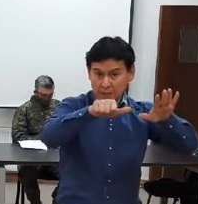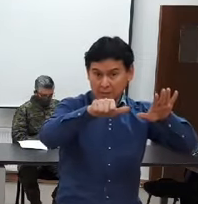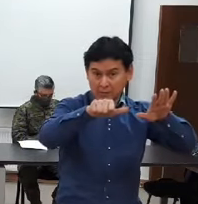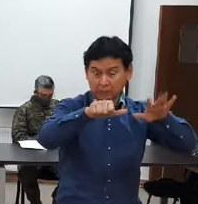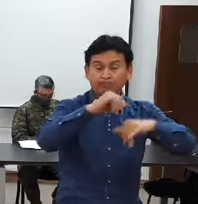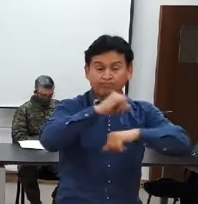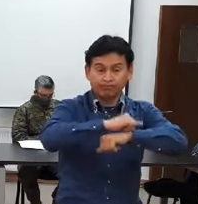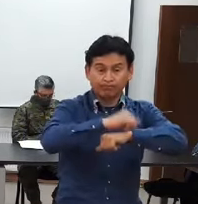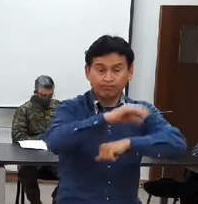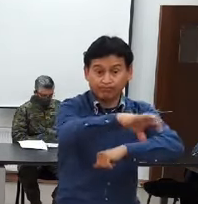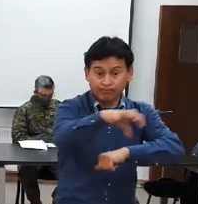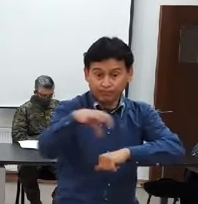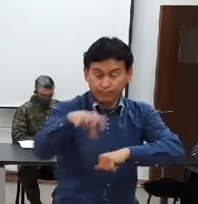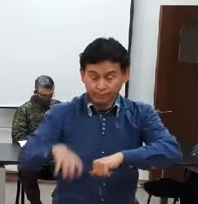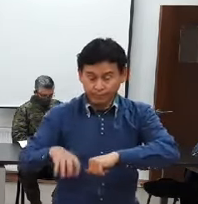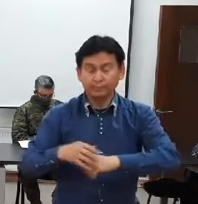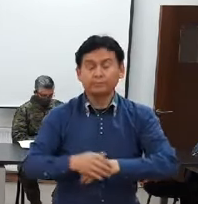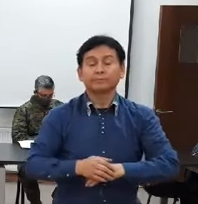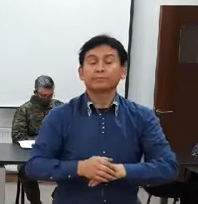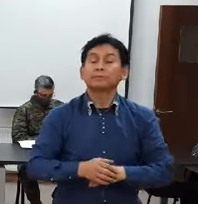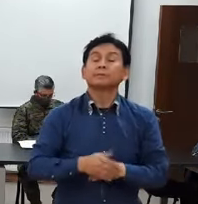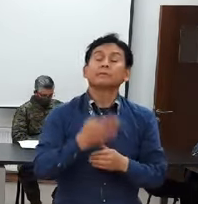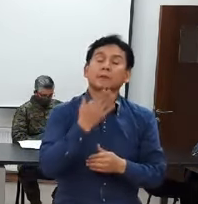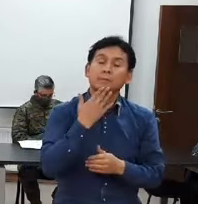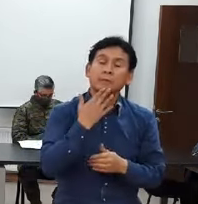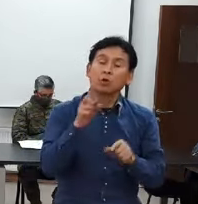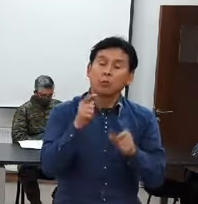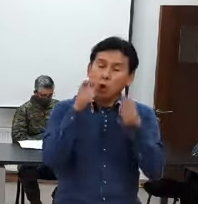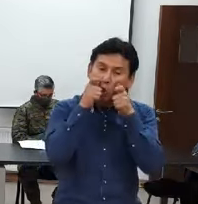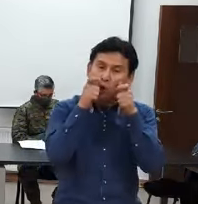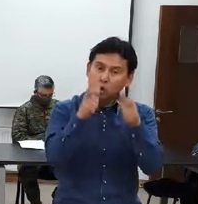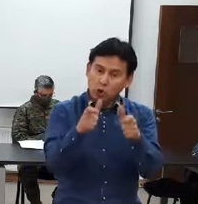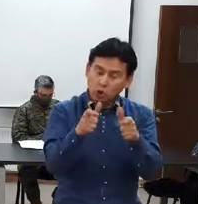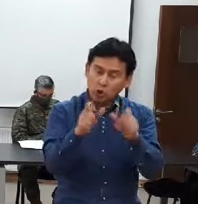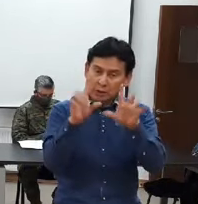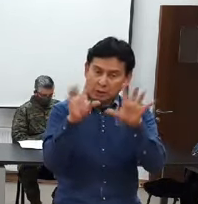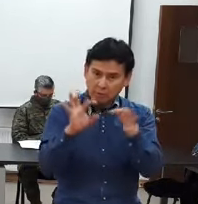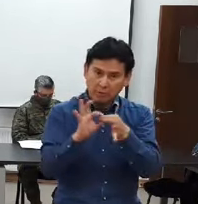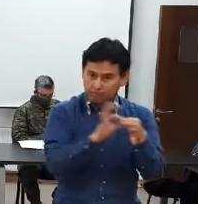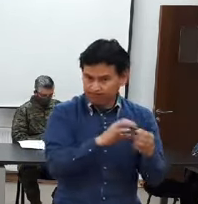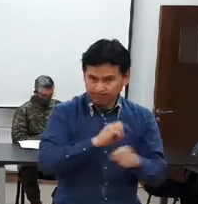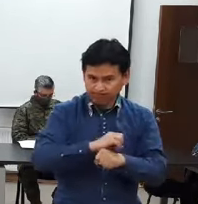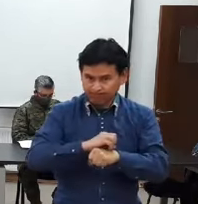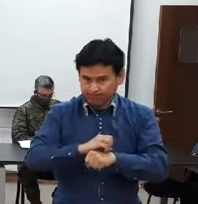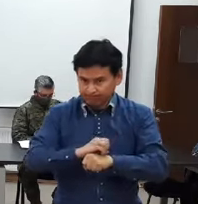largo y ancho de nuestro territorio de Aysén como medida de control con motivo de esta pandemia.